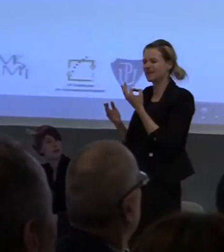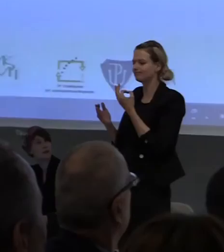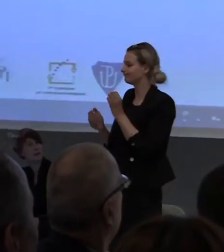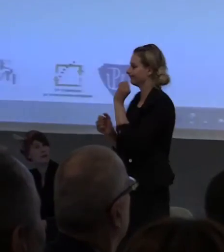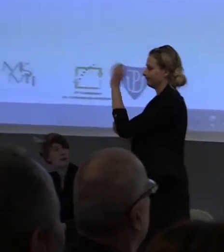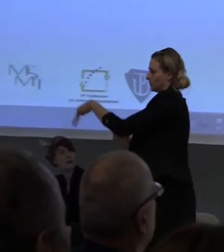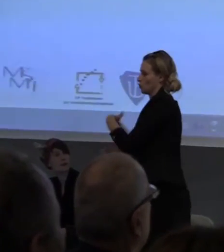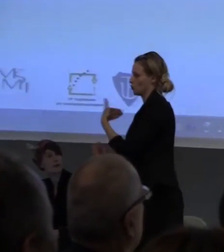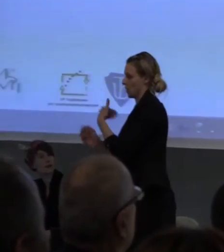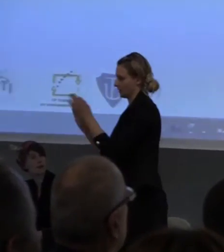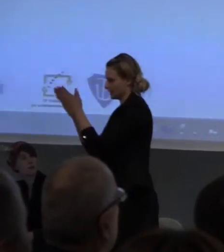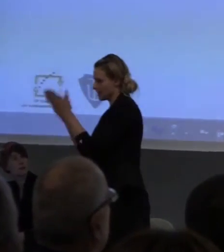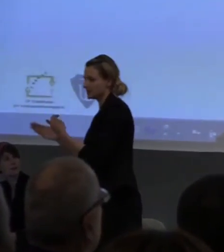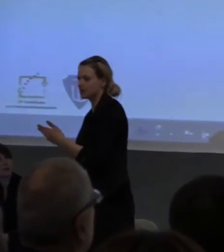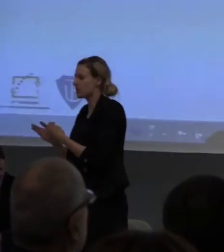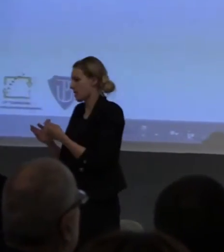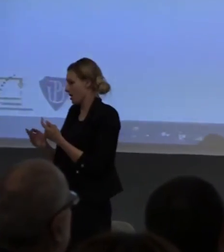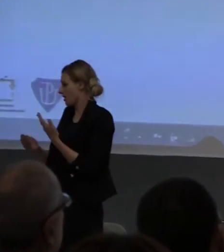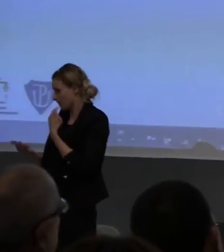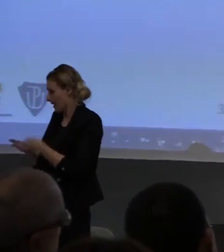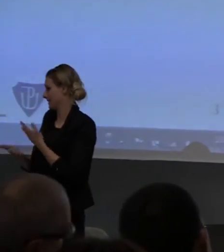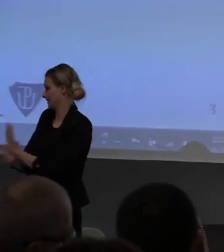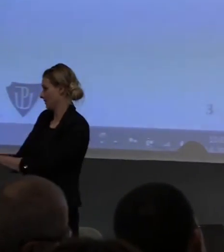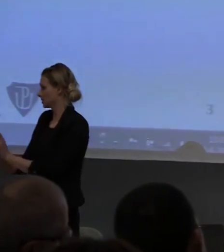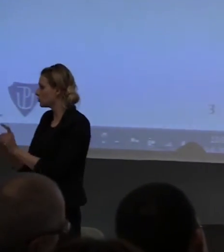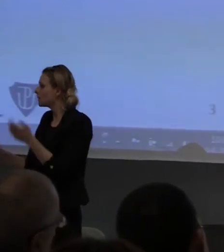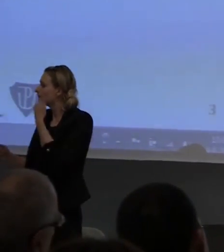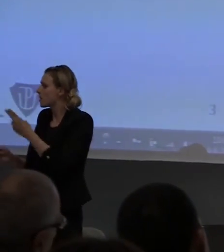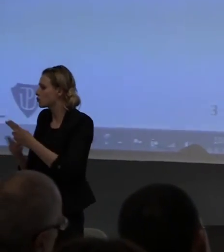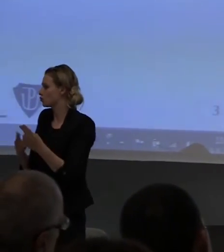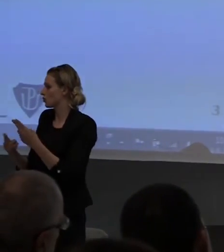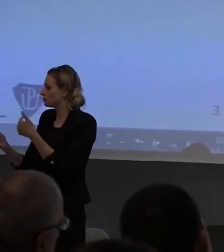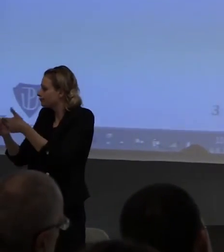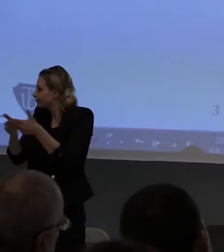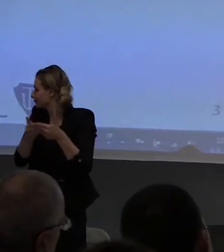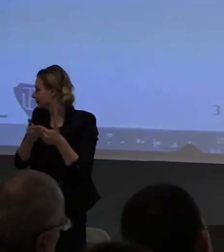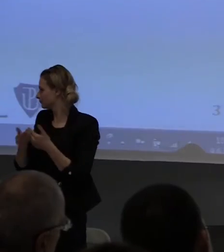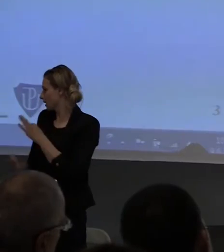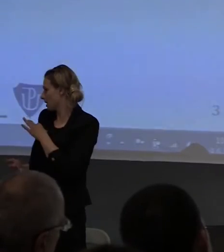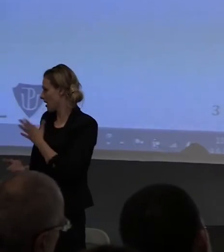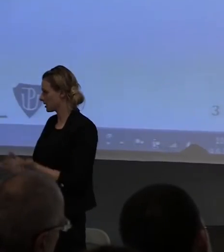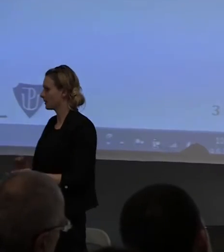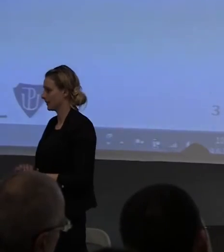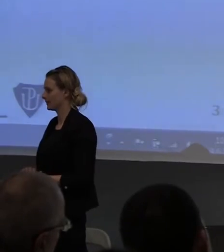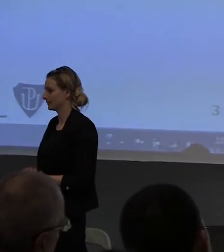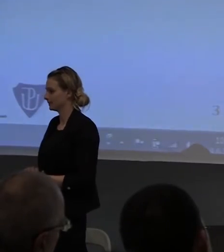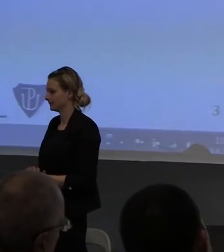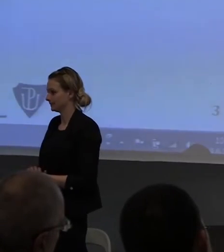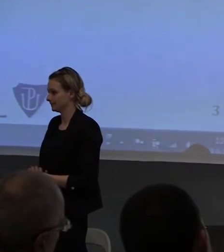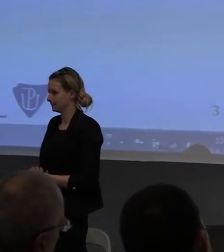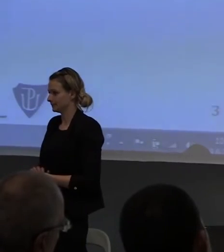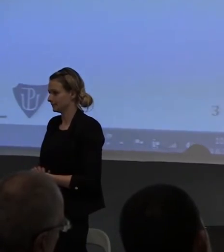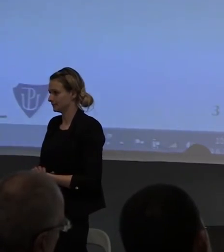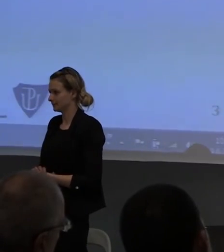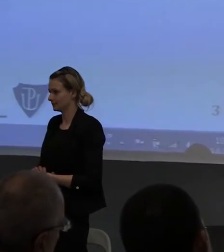Supporters of special schools, on the other hand, argue that these are needed because they offer provision that is not regularly available in